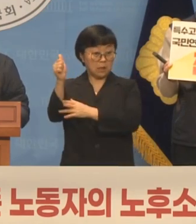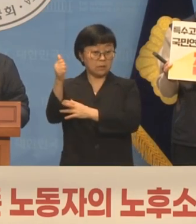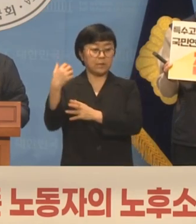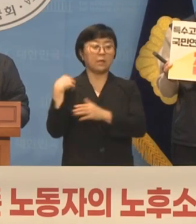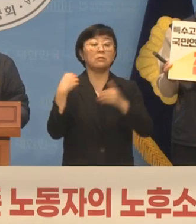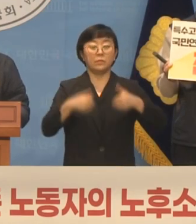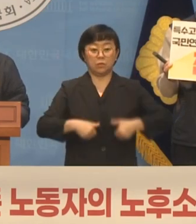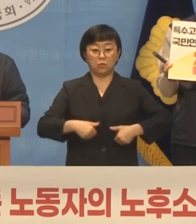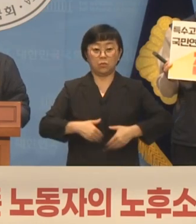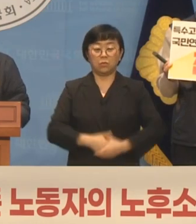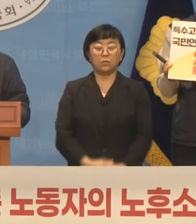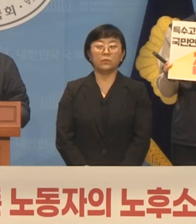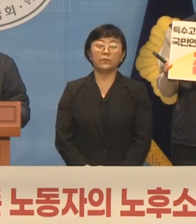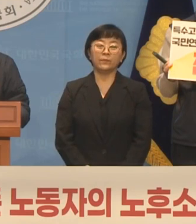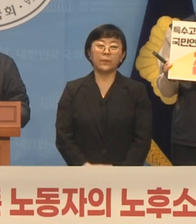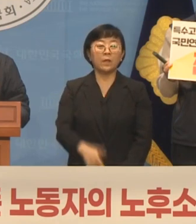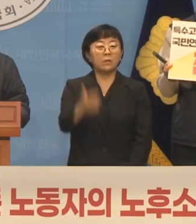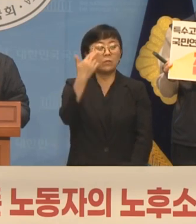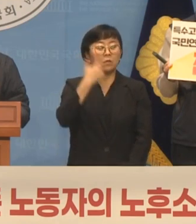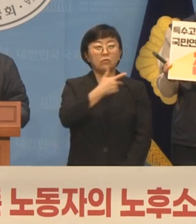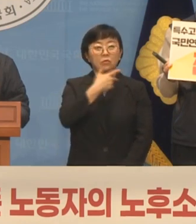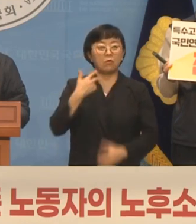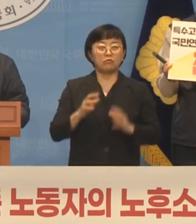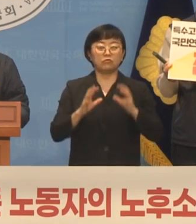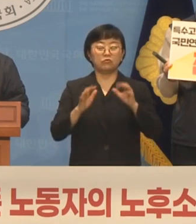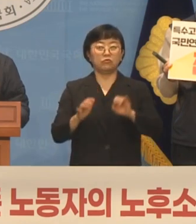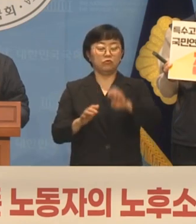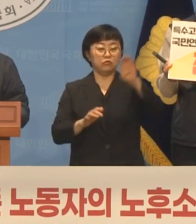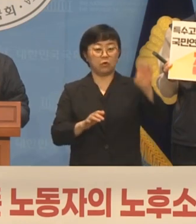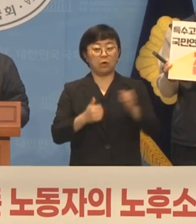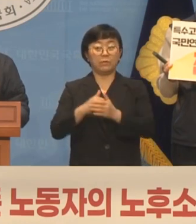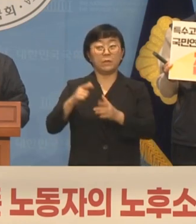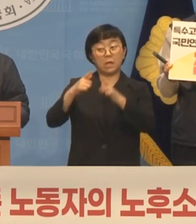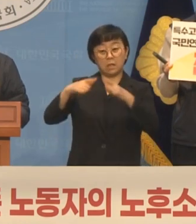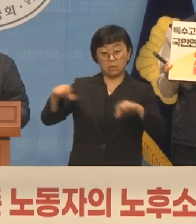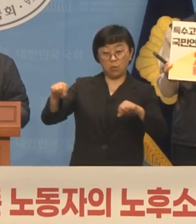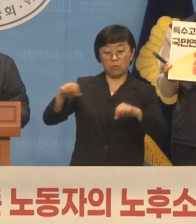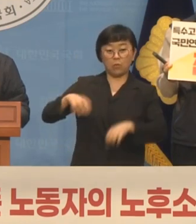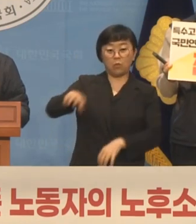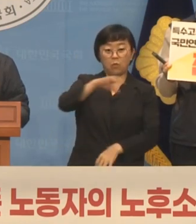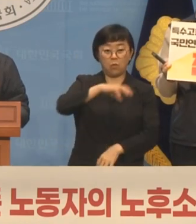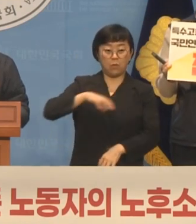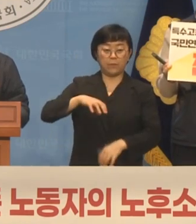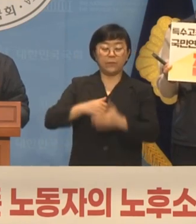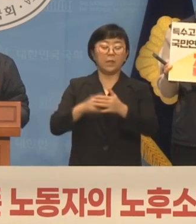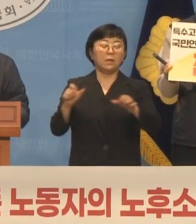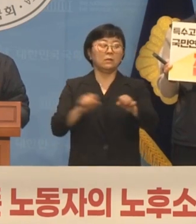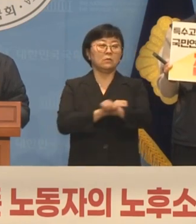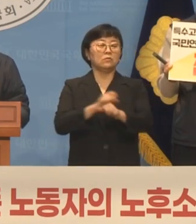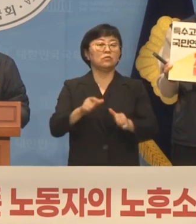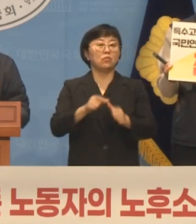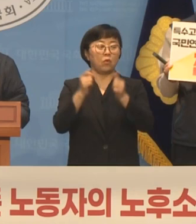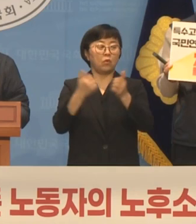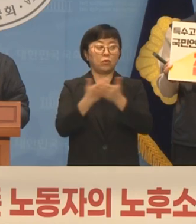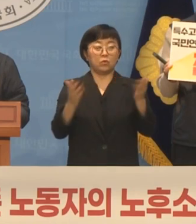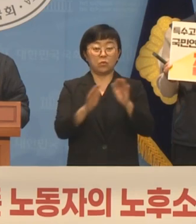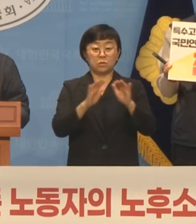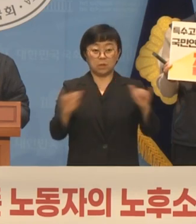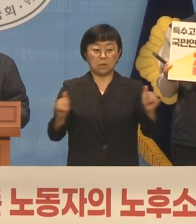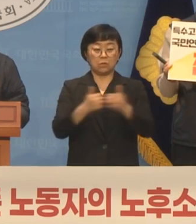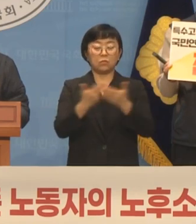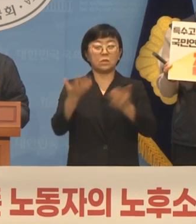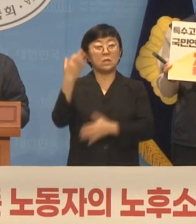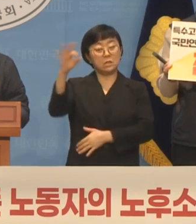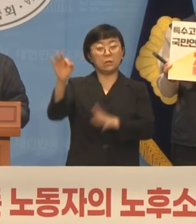합니다. 미국, 영국, 유럽, 일본 등 여러 나라들은 이미 특고 플랫폼 노동자들을 노동자로